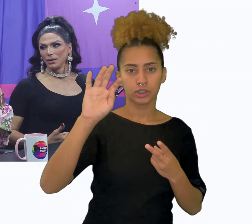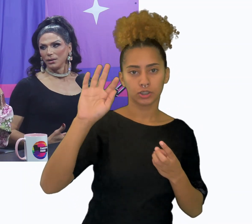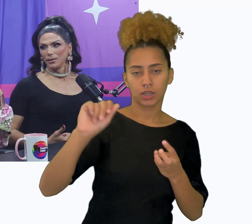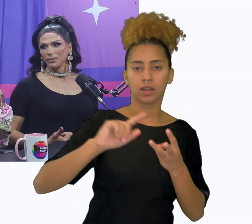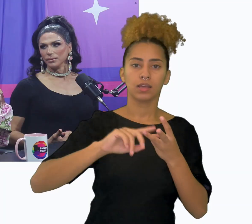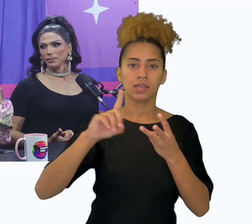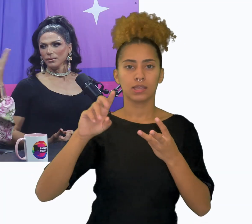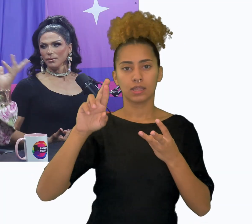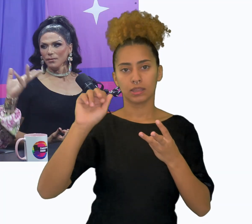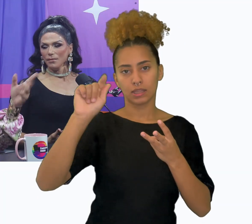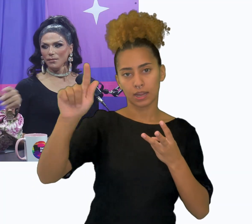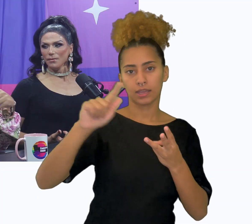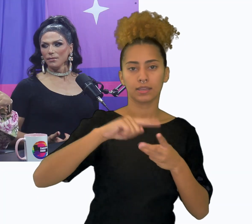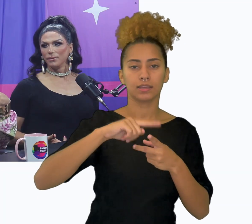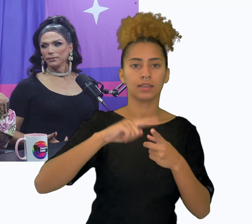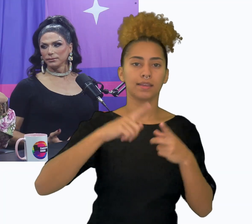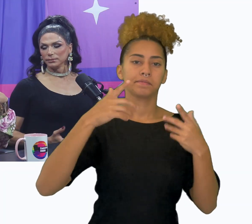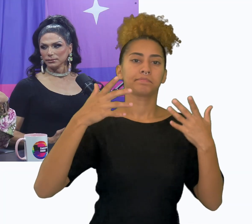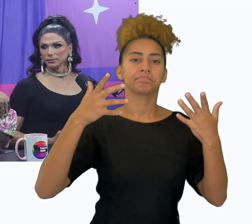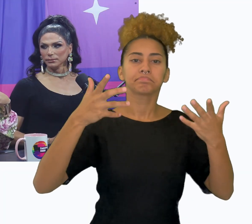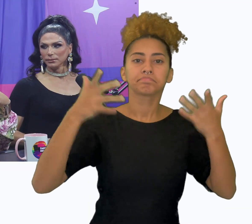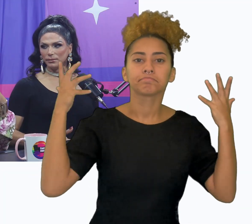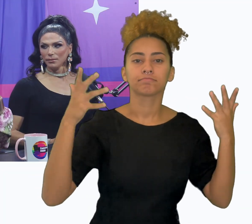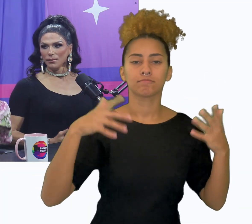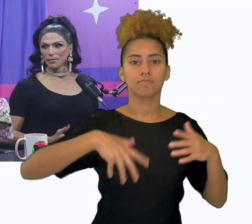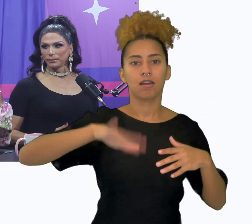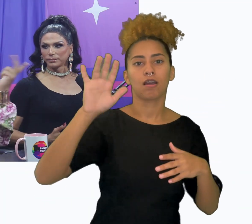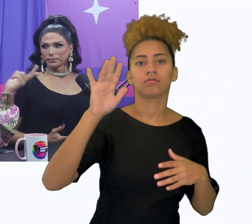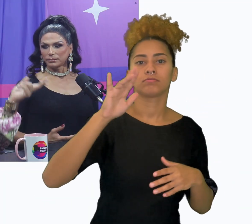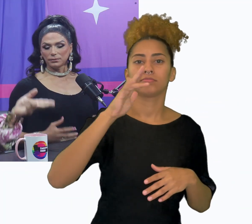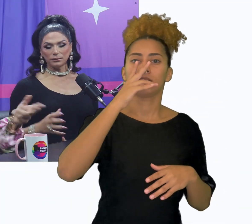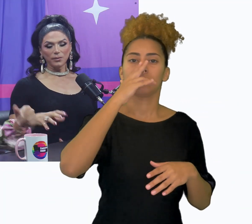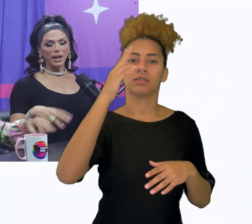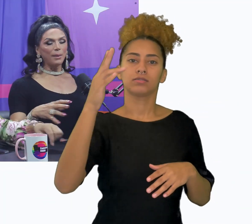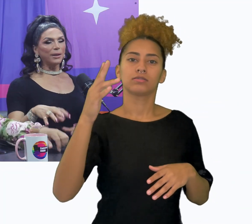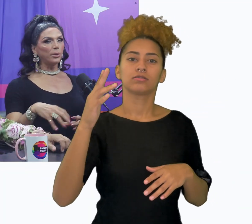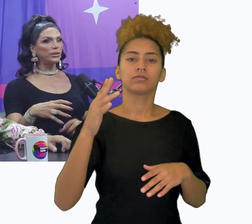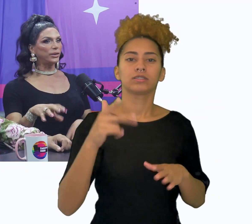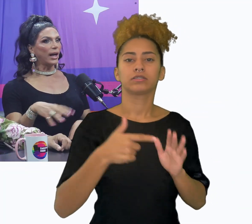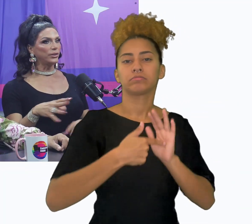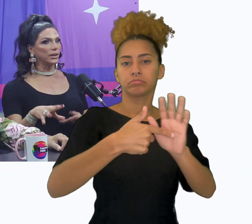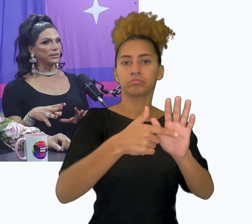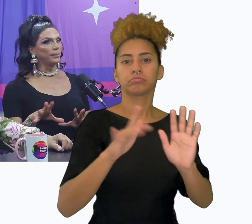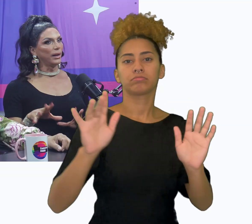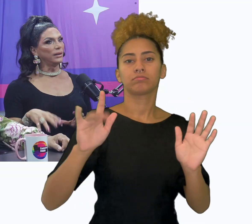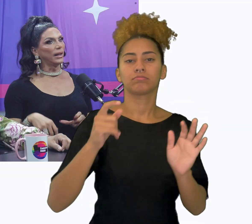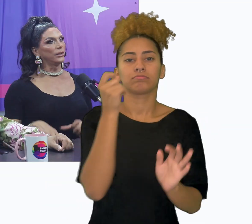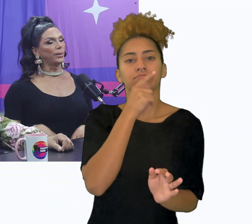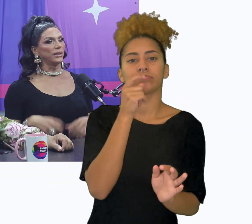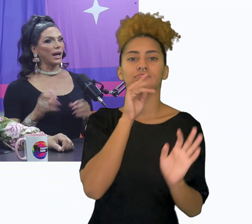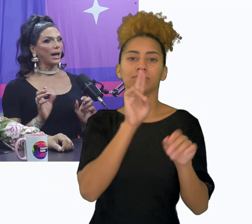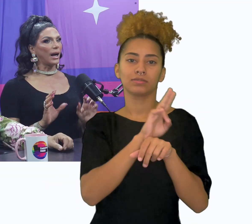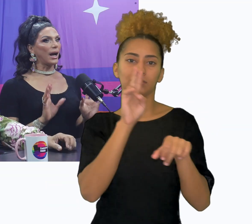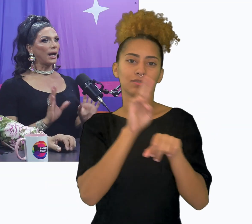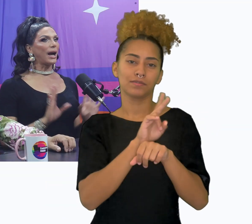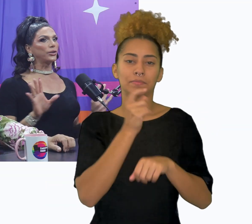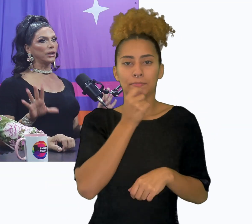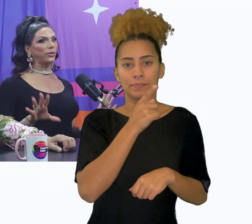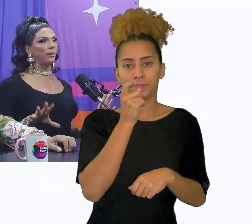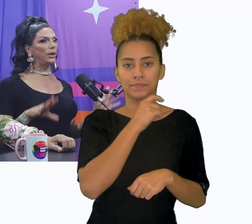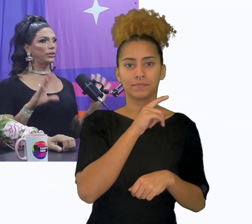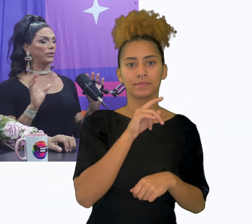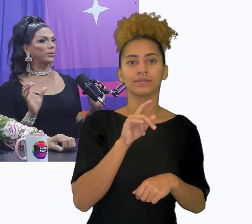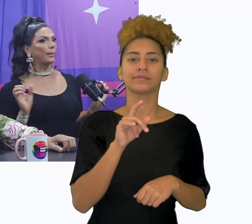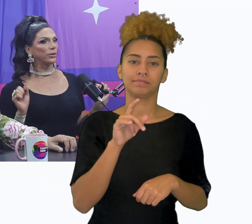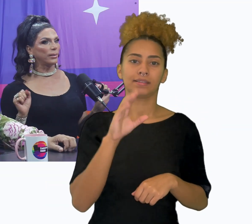tipo a Romeirinha escrachada, né? Tinha a tábua. Era mais por estéticas também, né? Era tipo mais voltada para o humor,